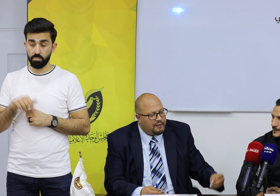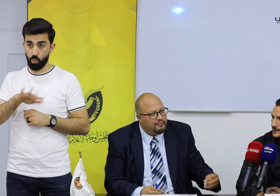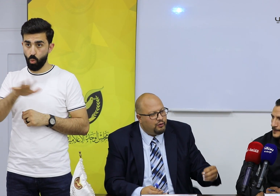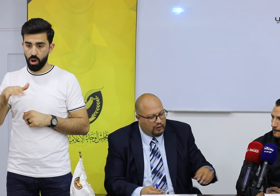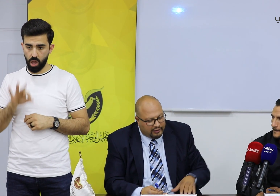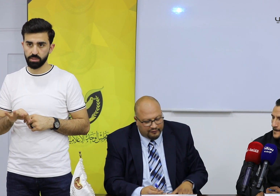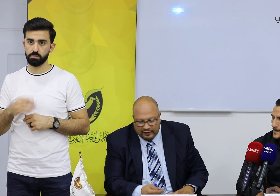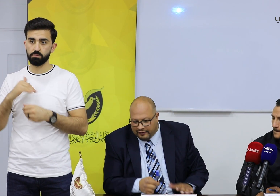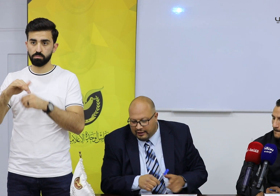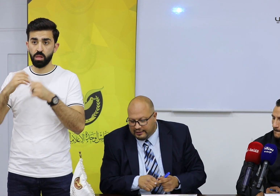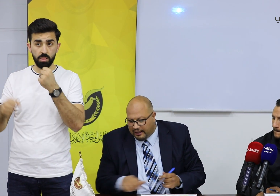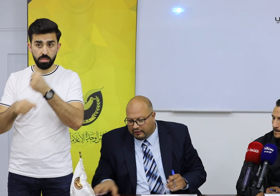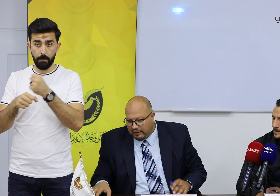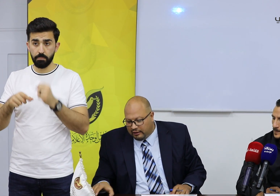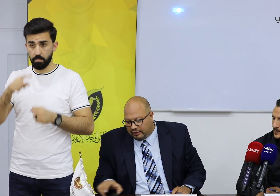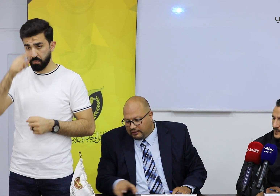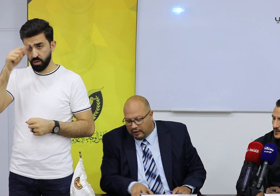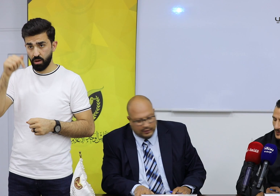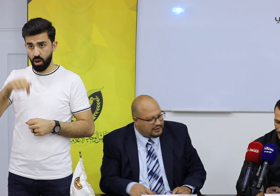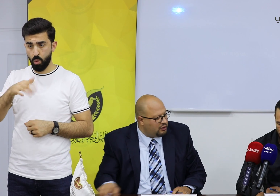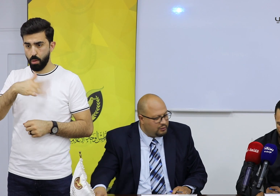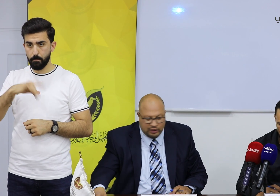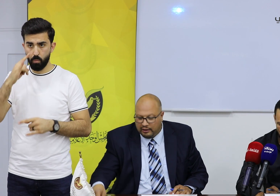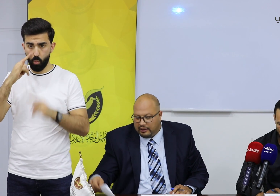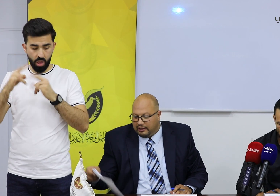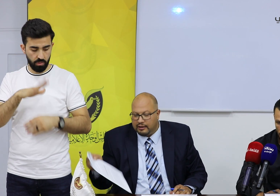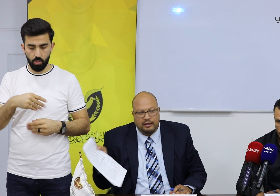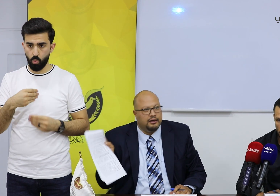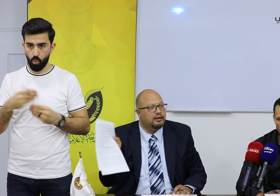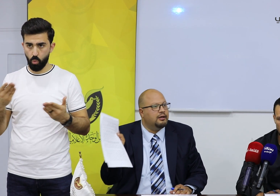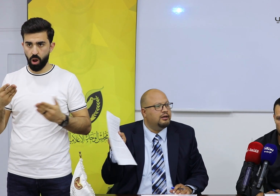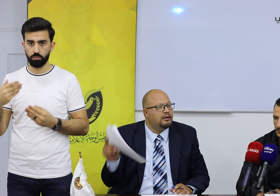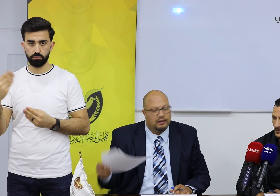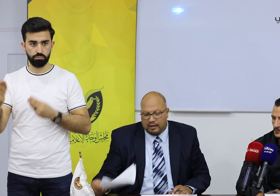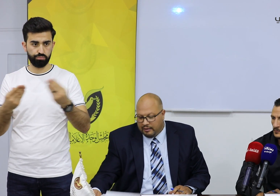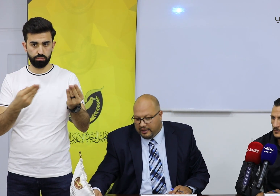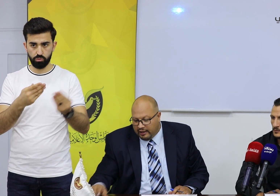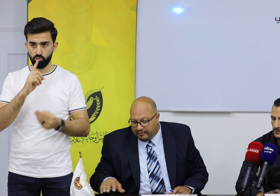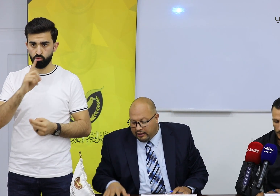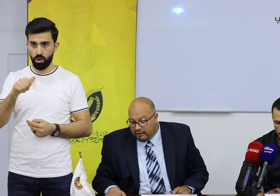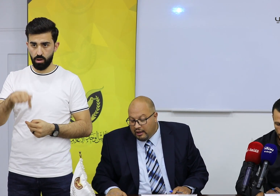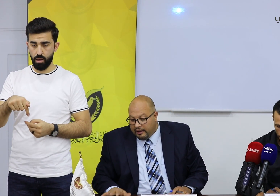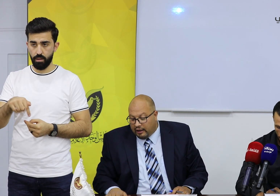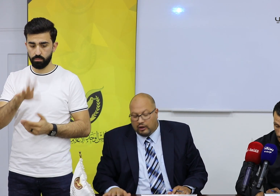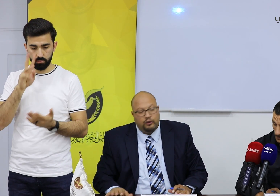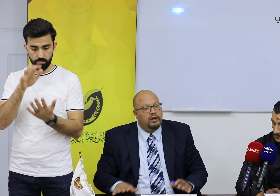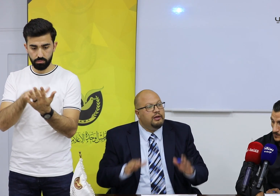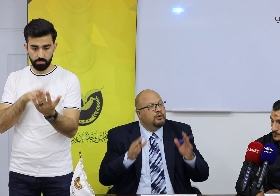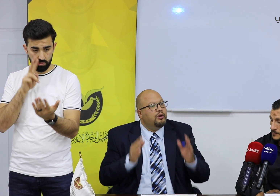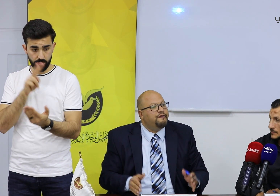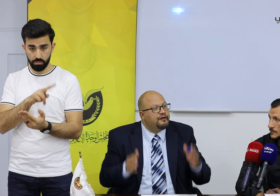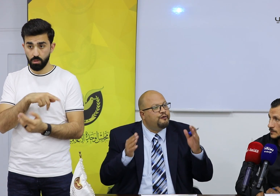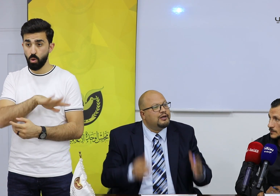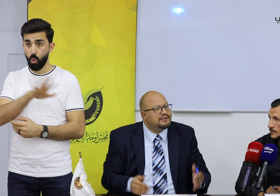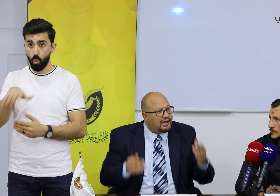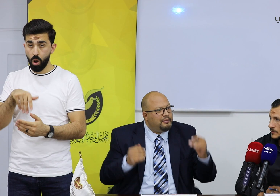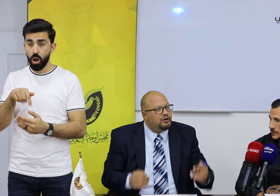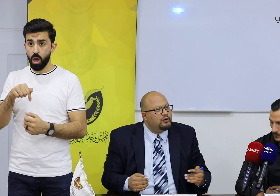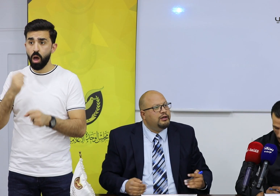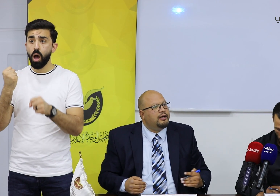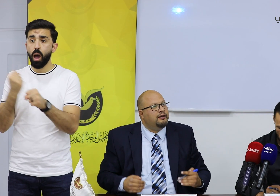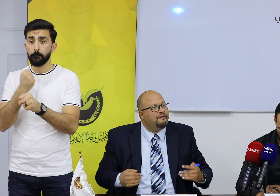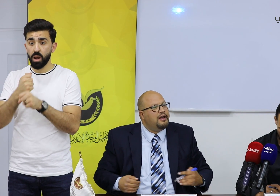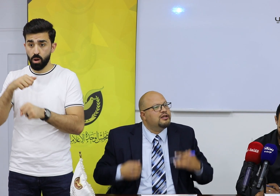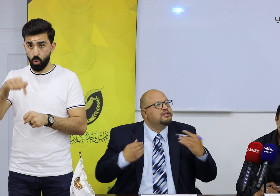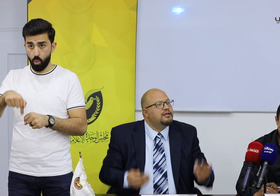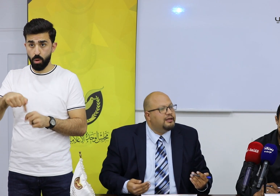فأنا دائماً بقول حتى في إذا راح توزع عليكم إن شاء الله بيات معنا، نعم، راح تقولوا احنا بنوفر فرص عمل